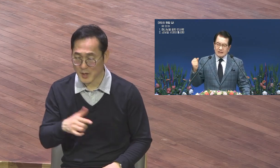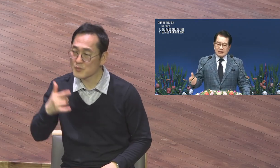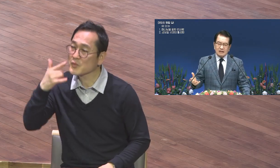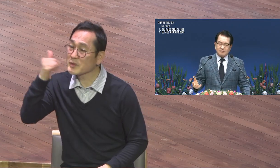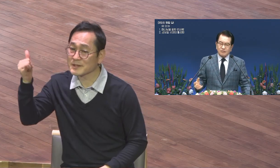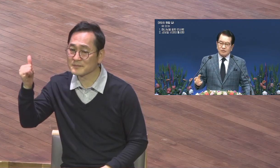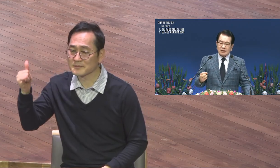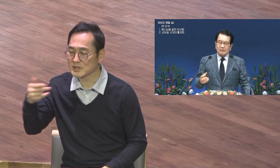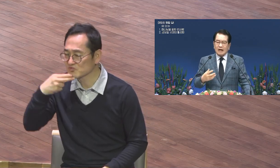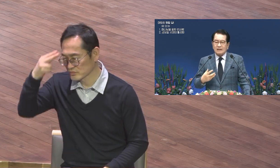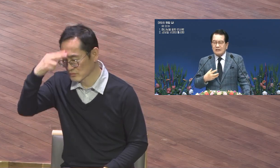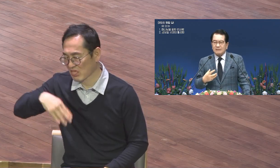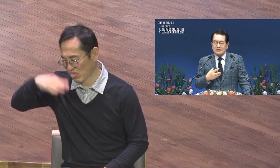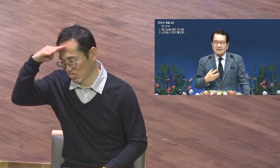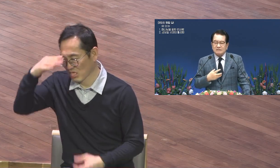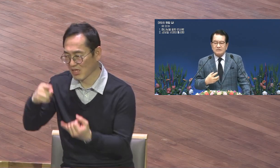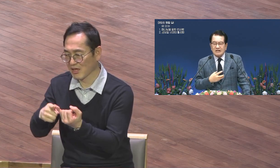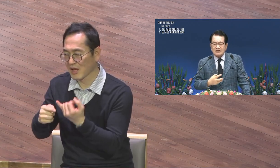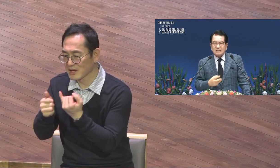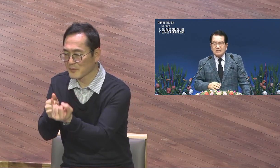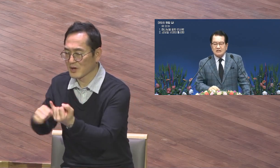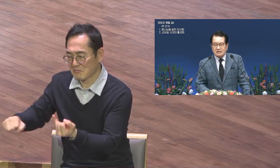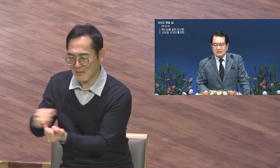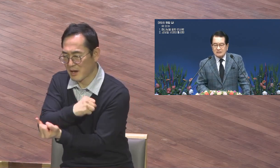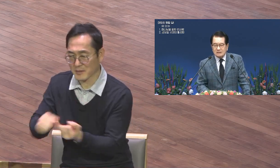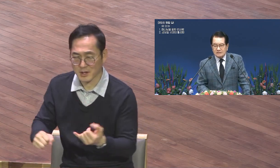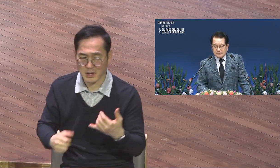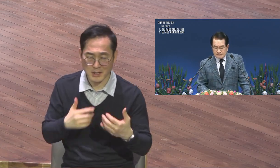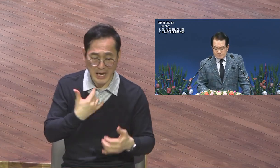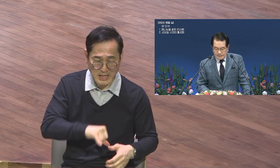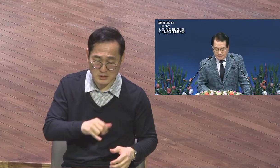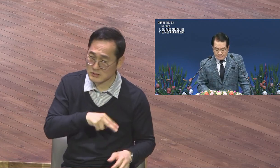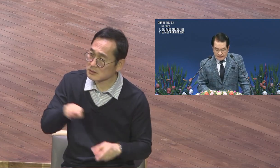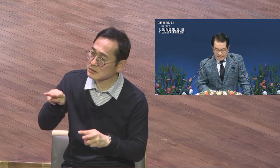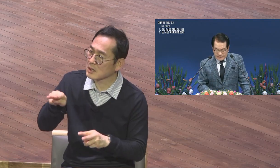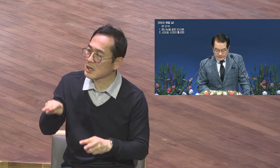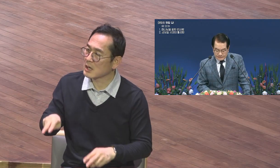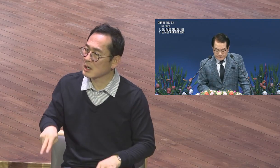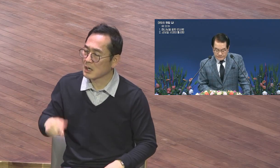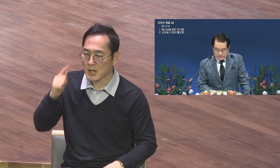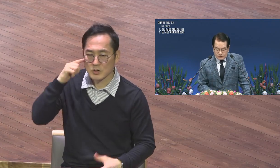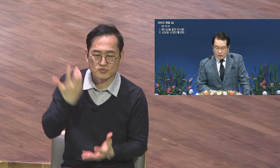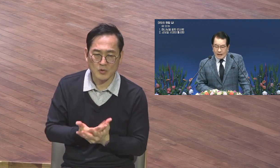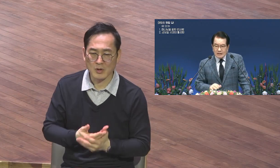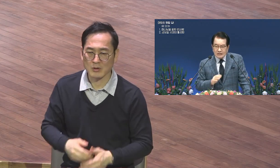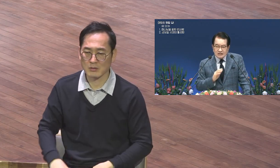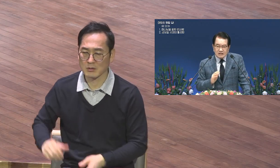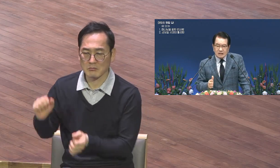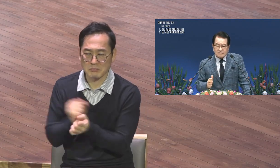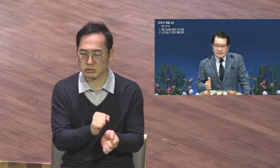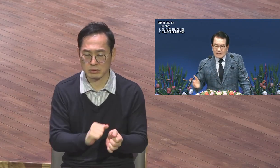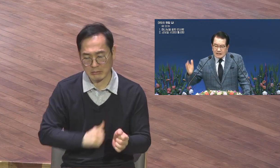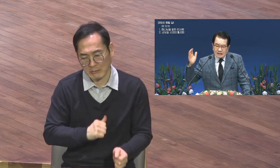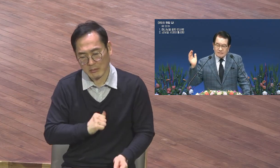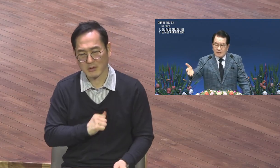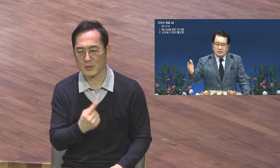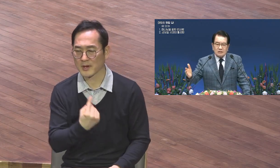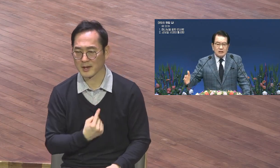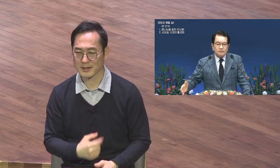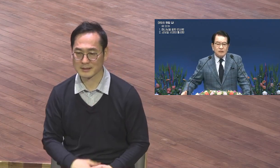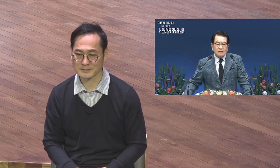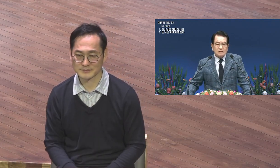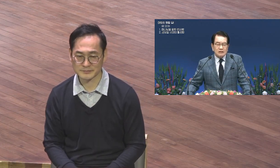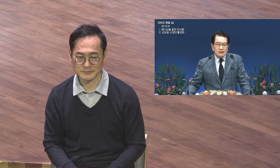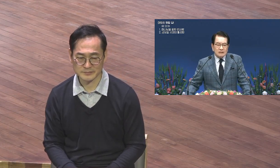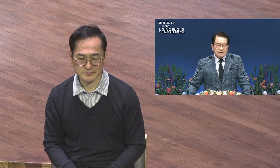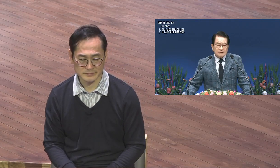어머니를 때린다든가 부모 사람 아이들을 막 심장이 찢어져 과잉 징계 막